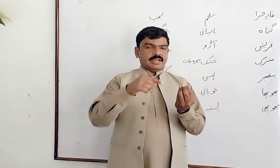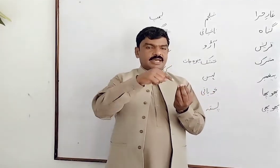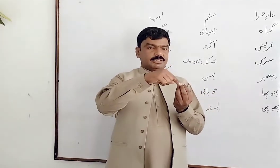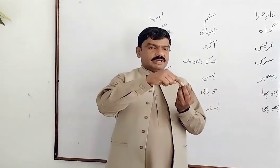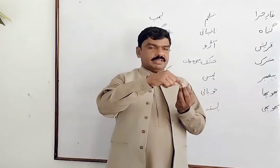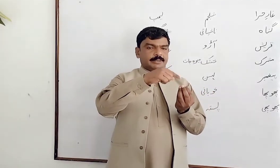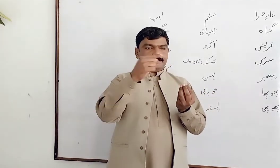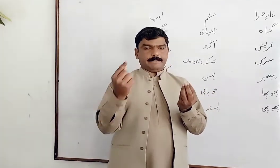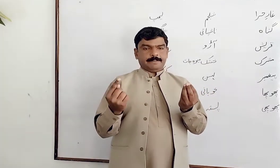नाशपाती।